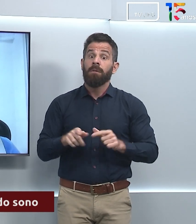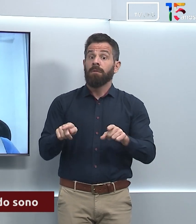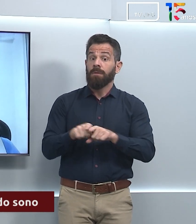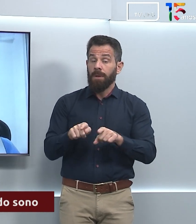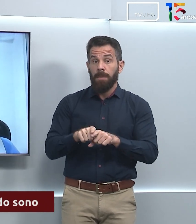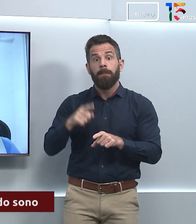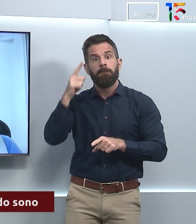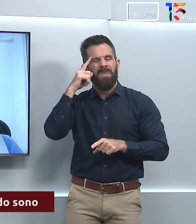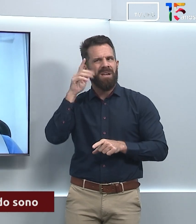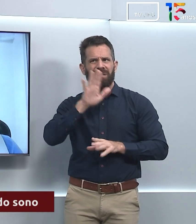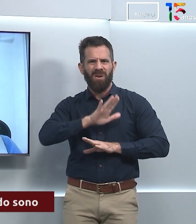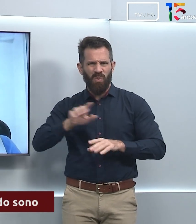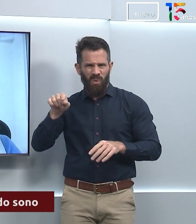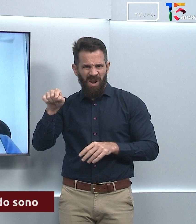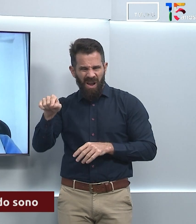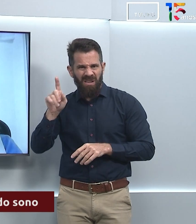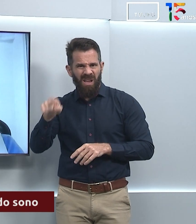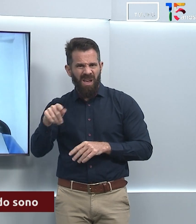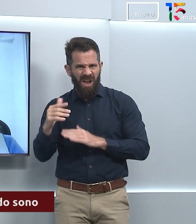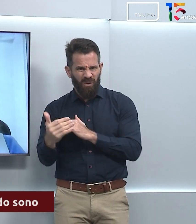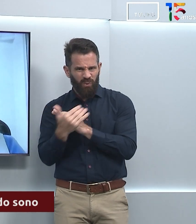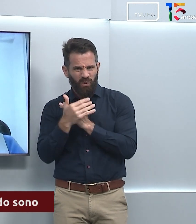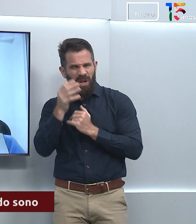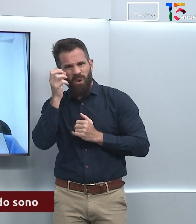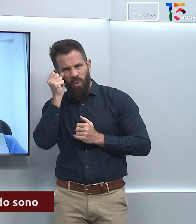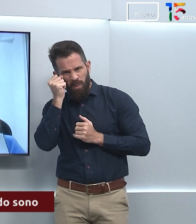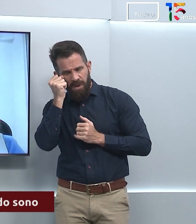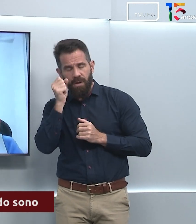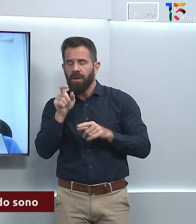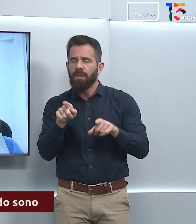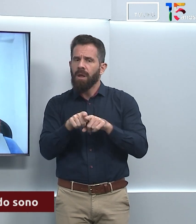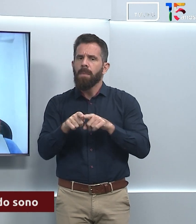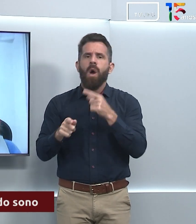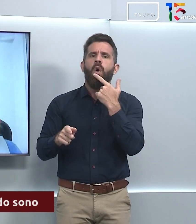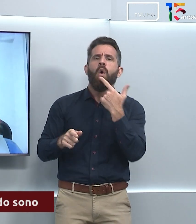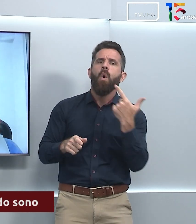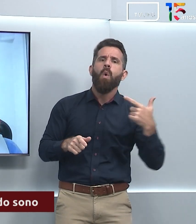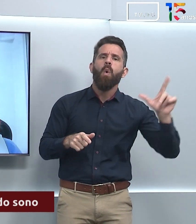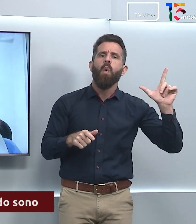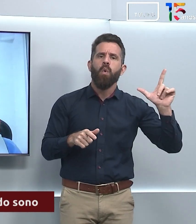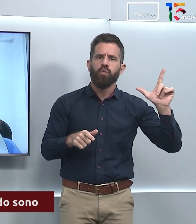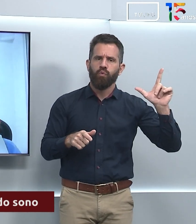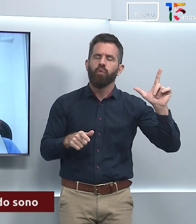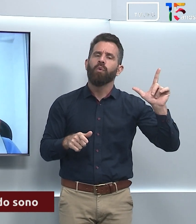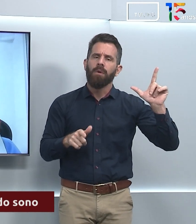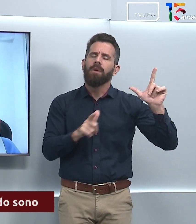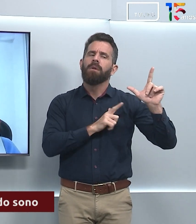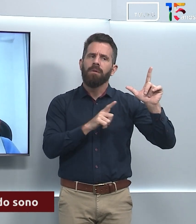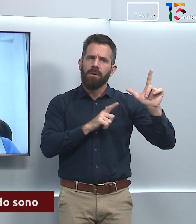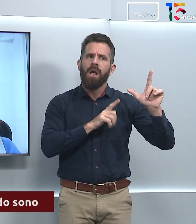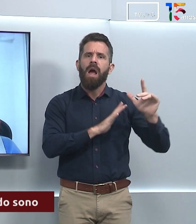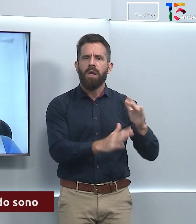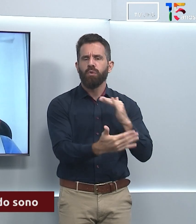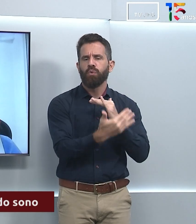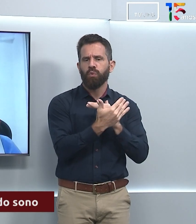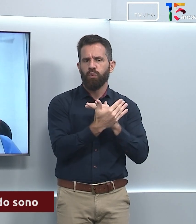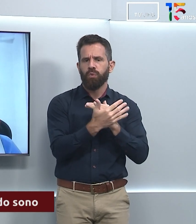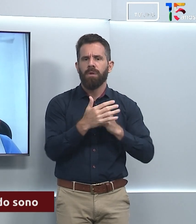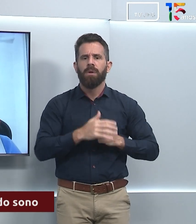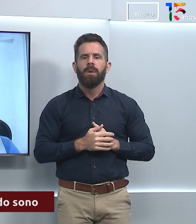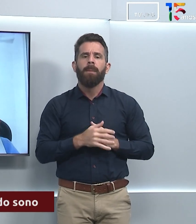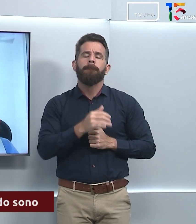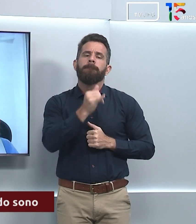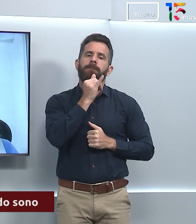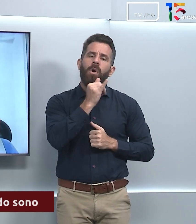não é só para dormir, e existem outras indicações para o uso de melatonina, não como para curar aquilo ou o tratamento principal, mas adjuvante.